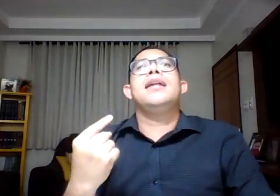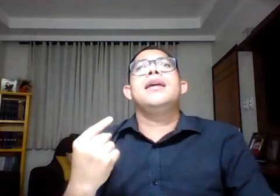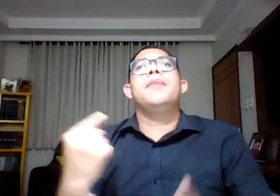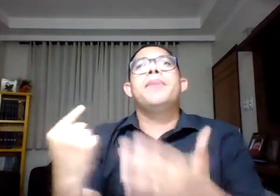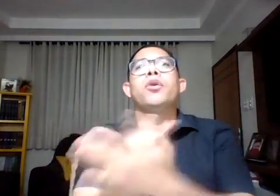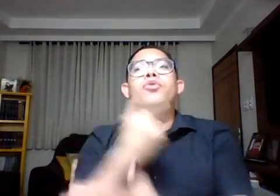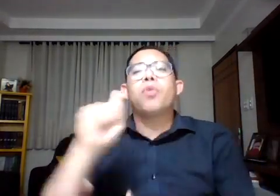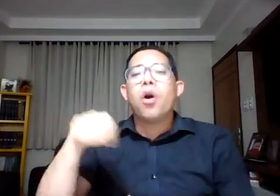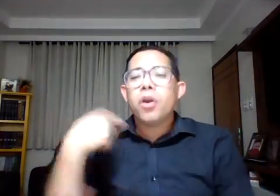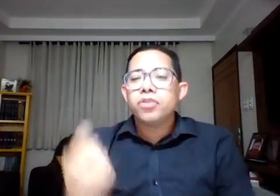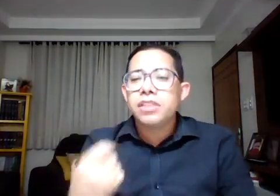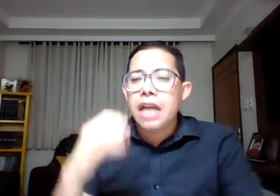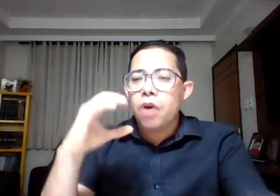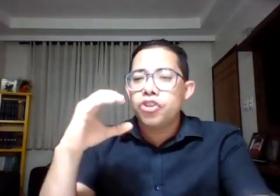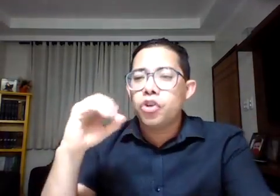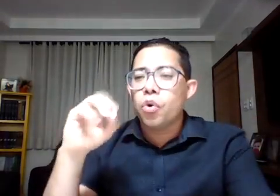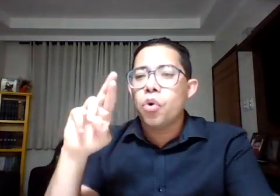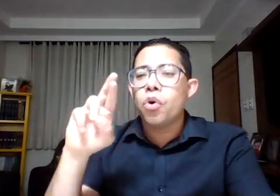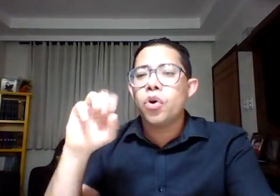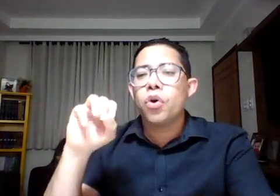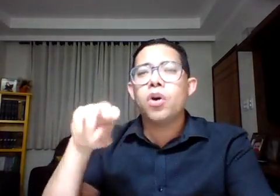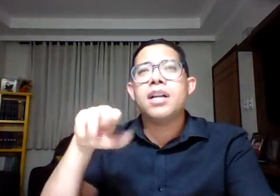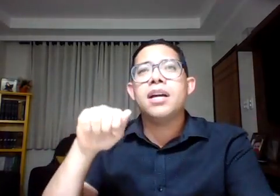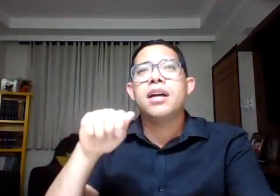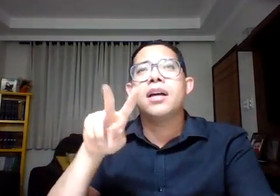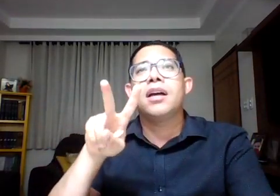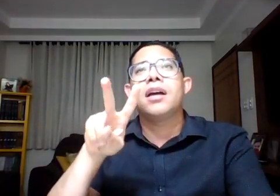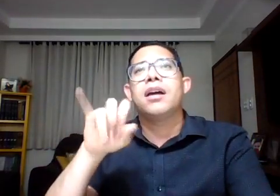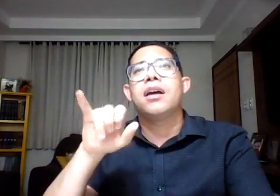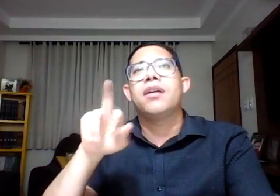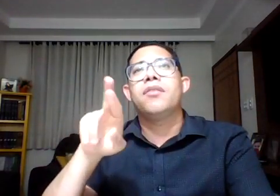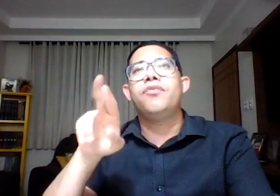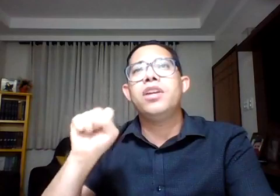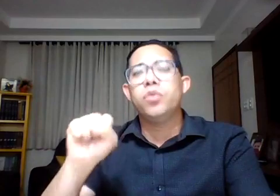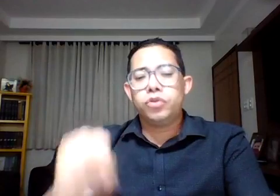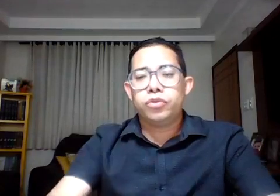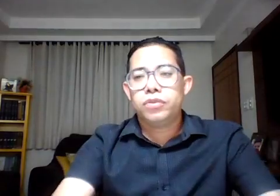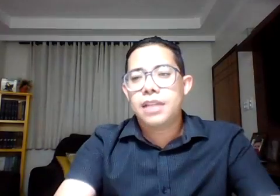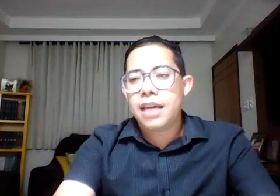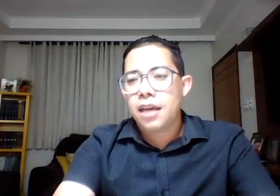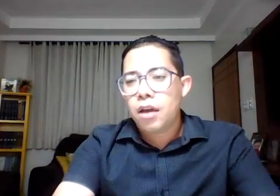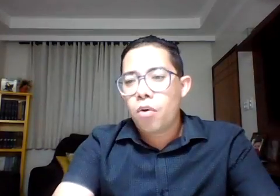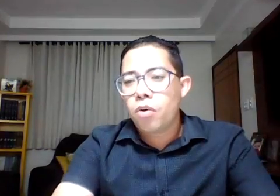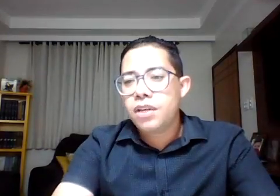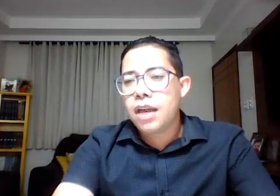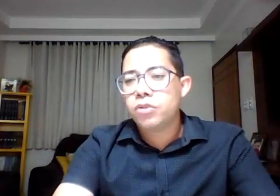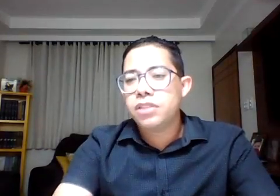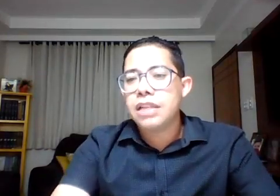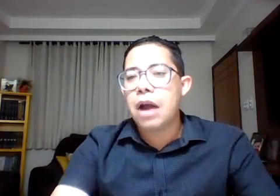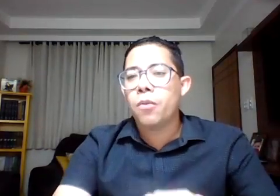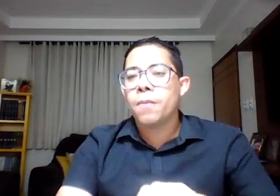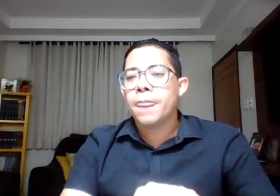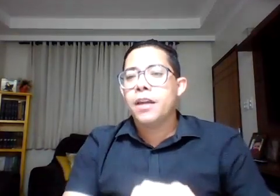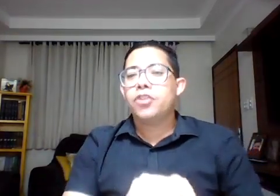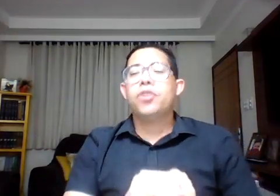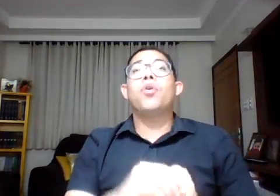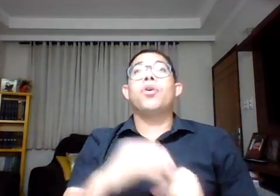ele perguntou qual que é o sinal de coronavírus, né? Qual que é o sinal de